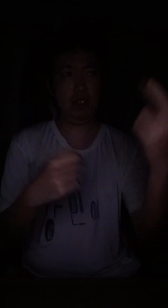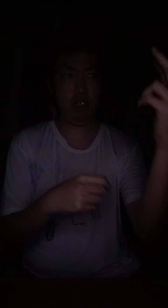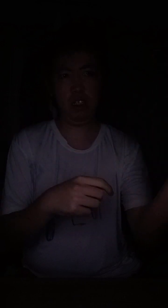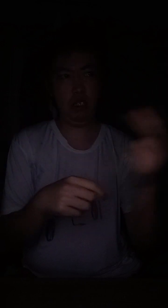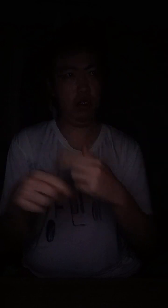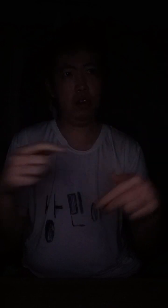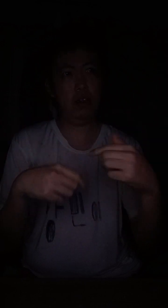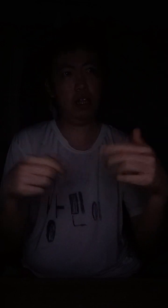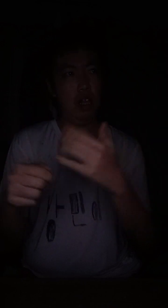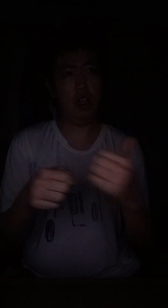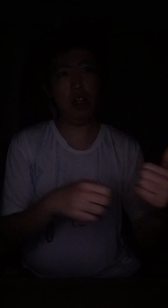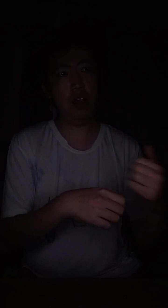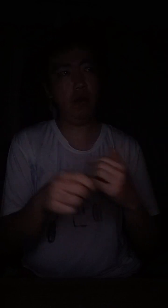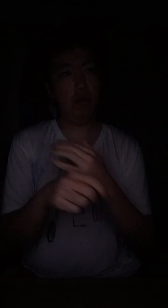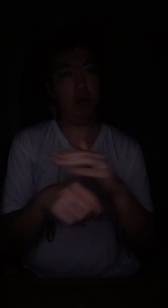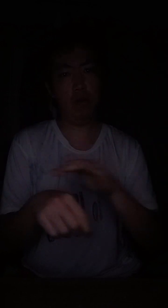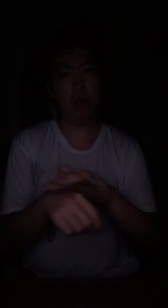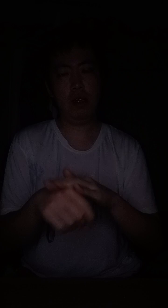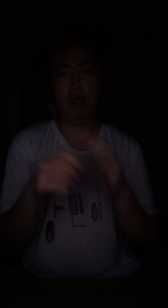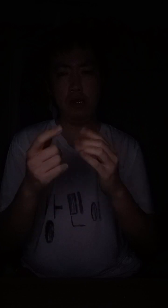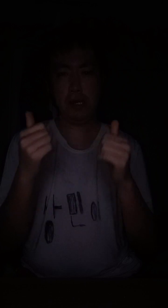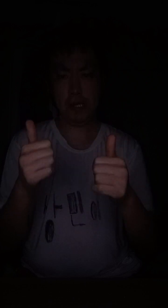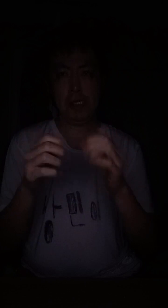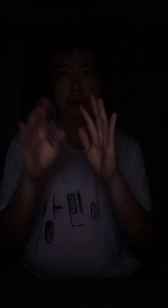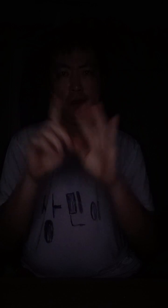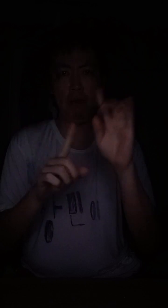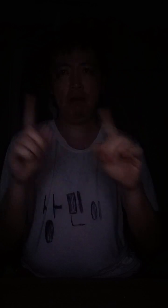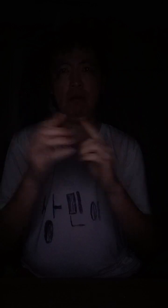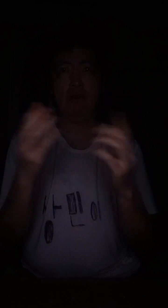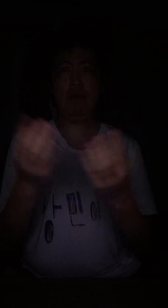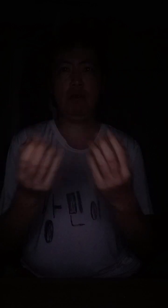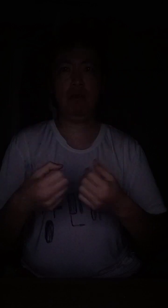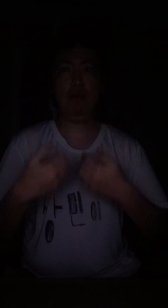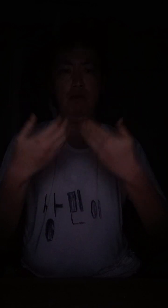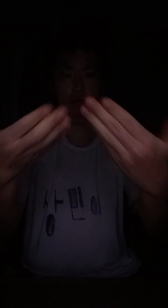학생을 달래고 보호하길 요구했다고 합니다. 유선희 기자가 취재했습니다.